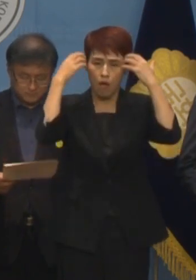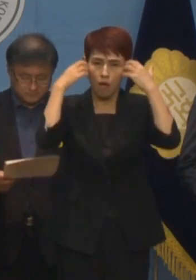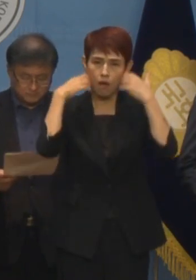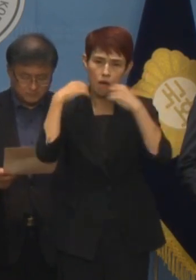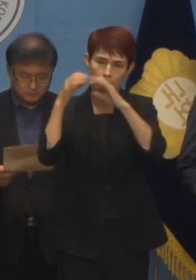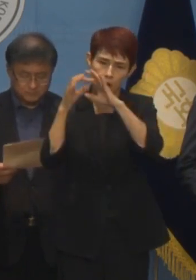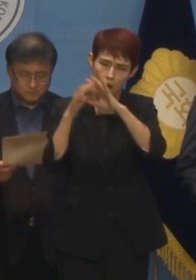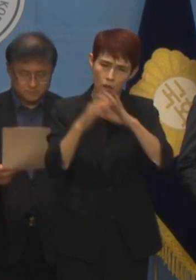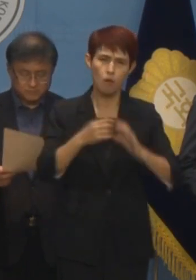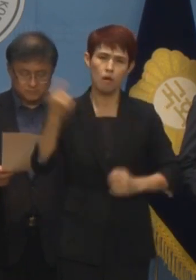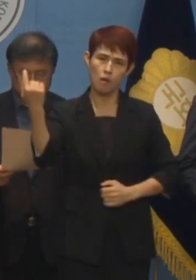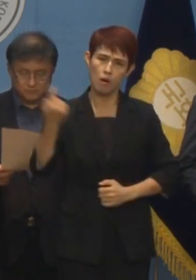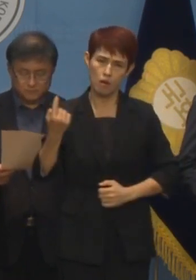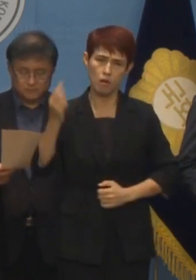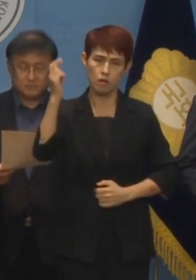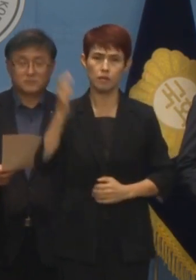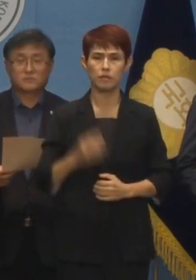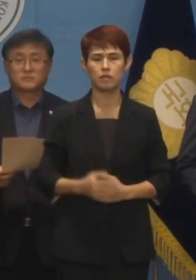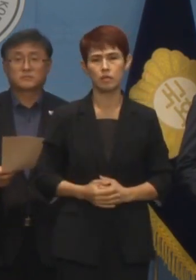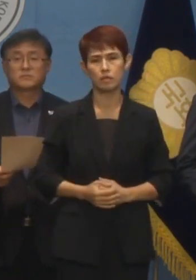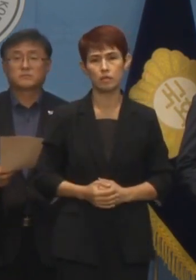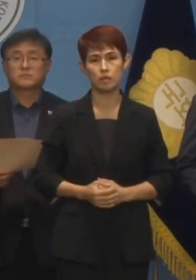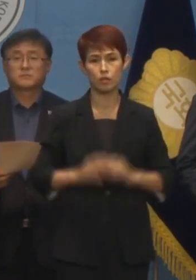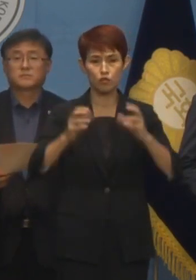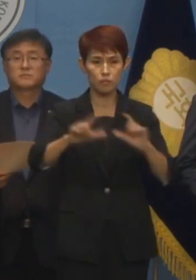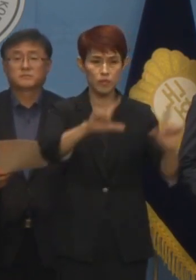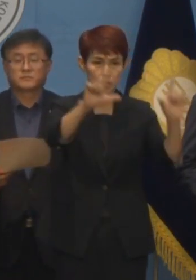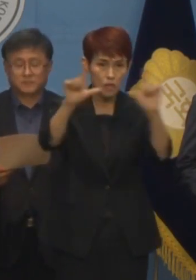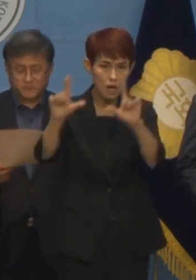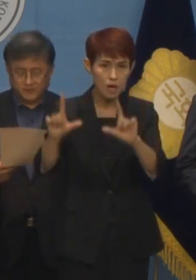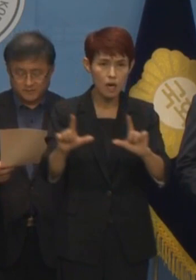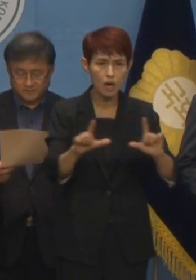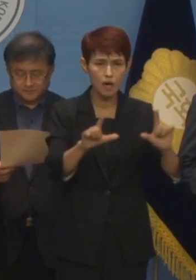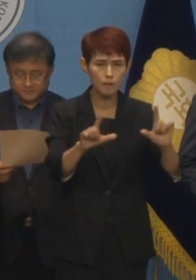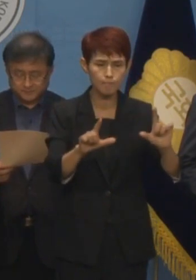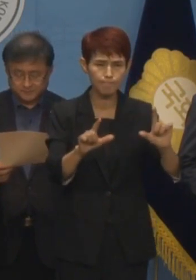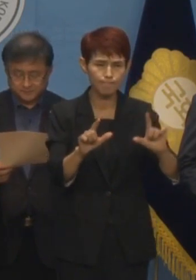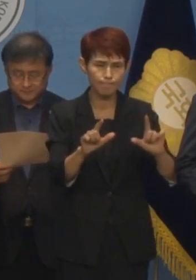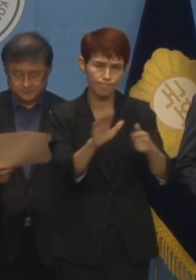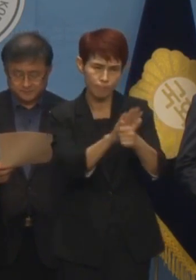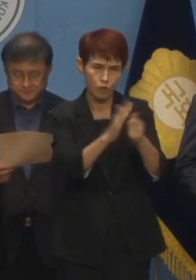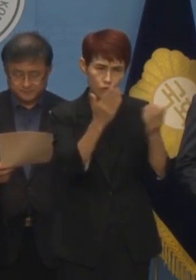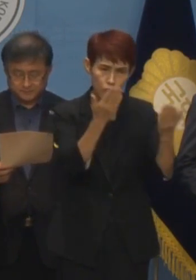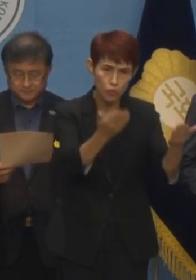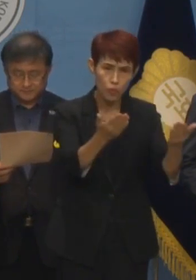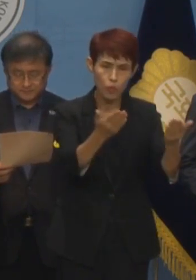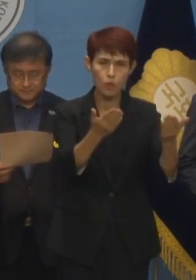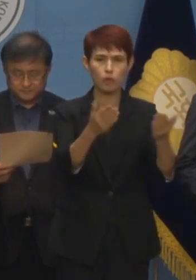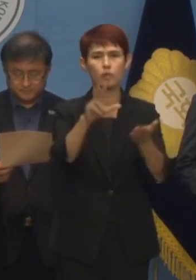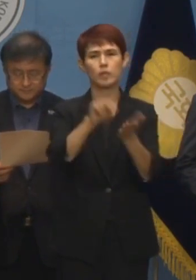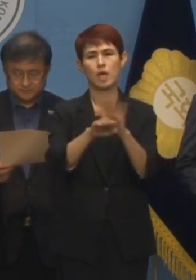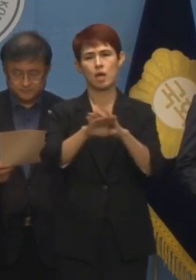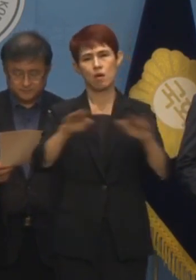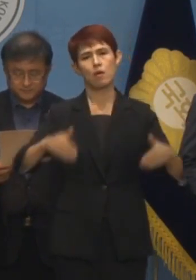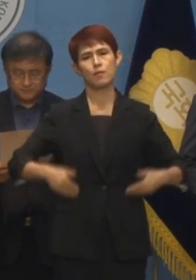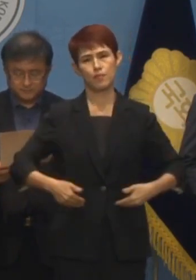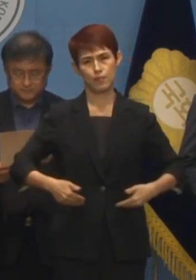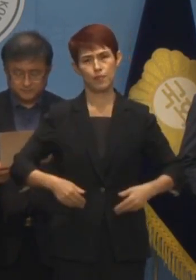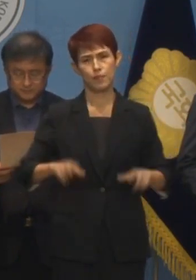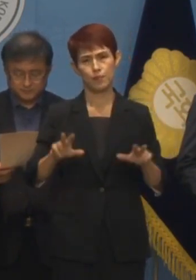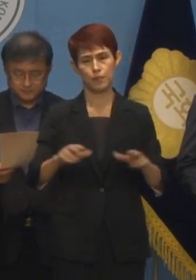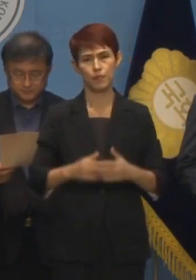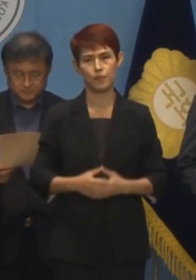더욱 기승을 부릴 전망입니다. 국민의 삶 하나하나를 살피고 근본적인 대책을 세워야 할